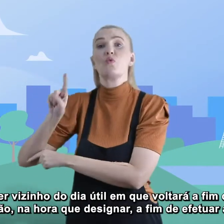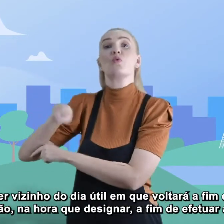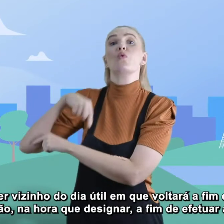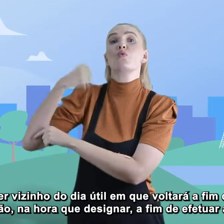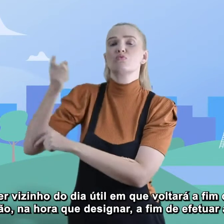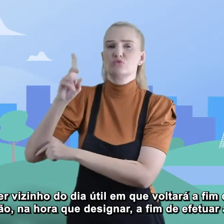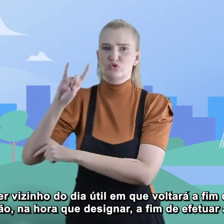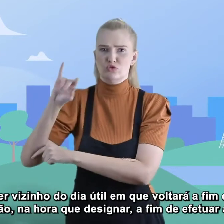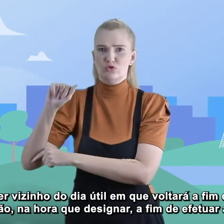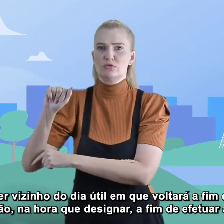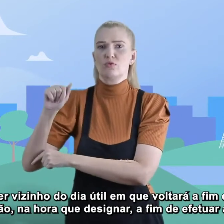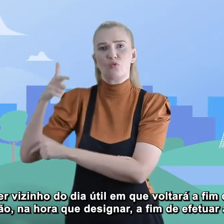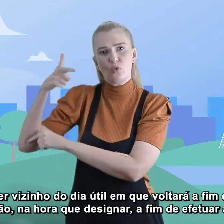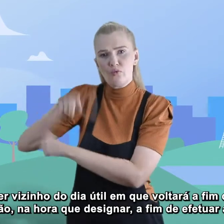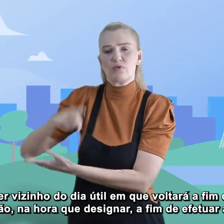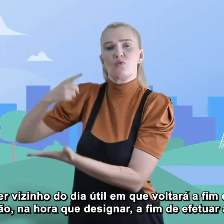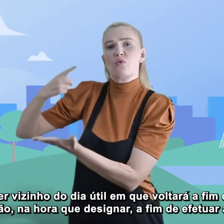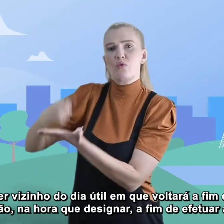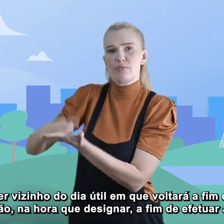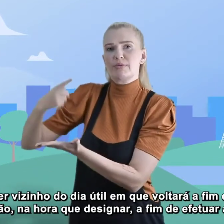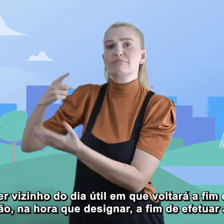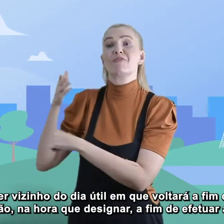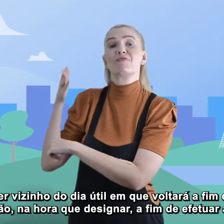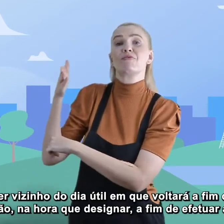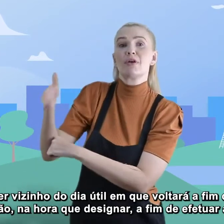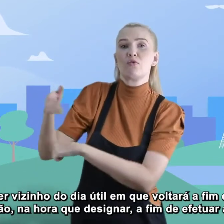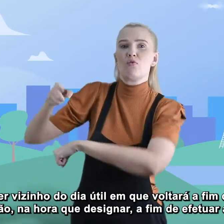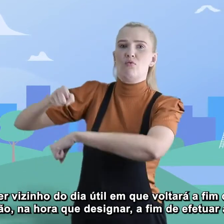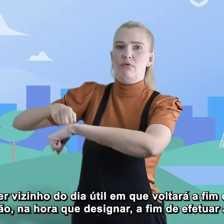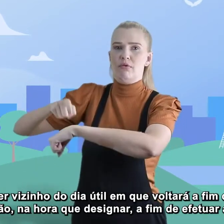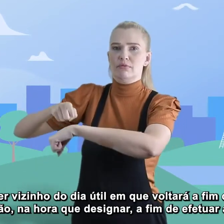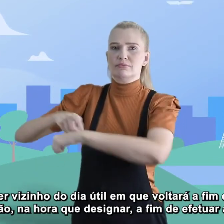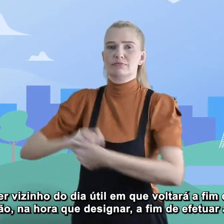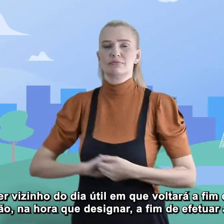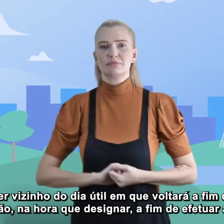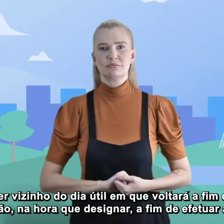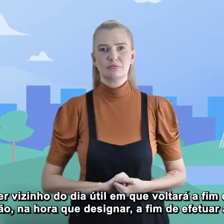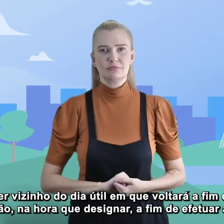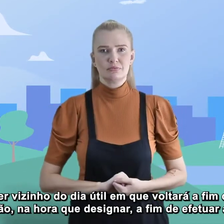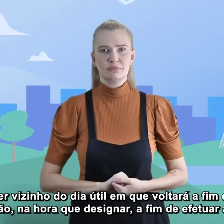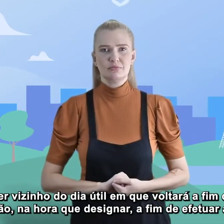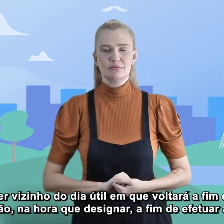a citação, na hora que designar, a fim de efetuar a citação.